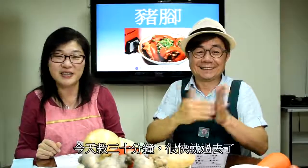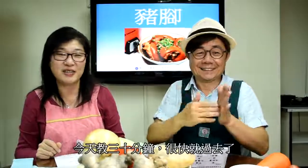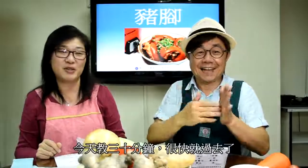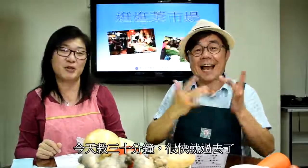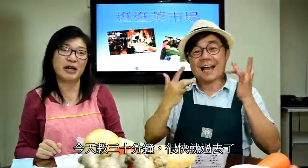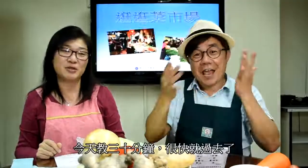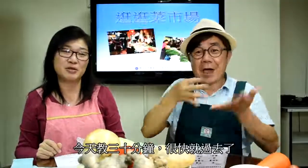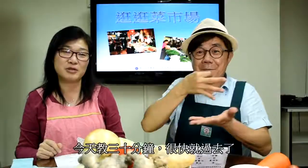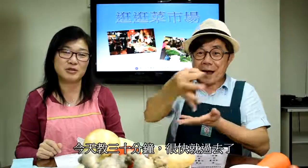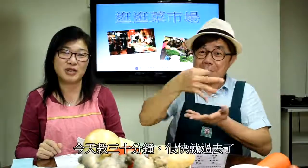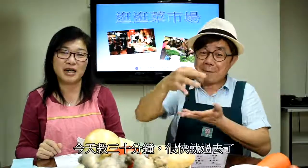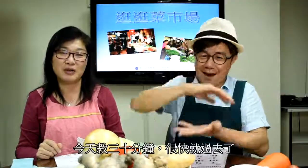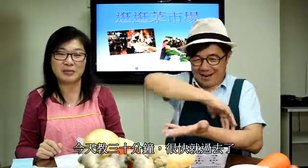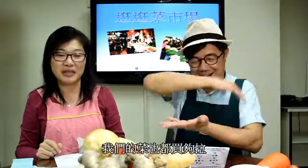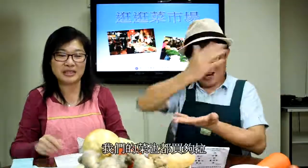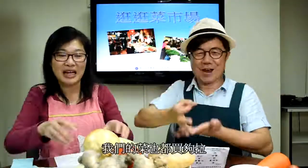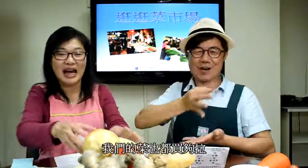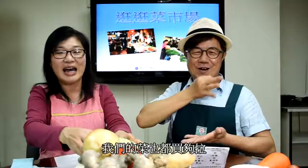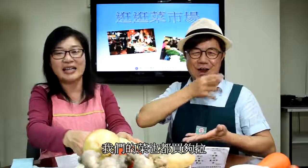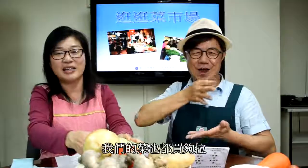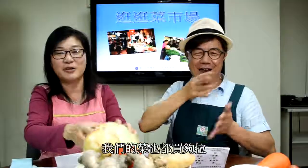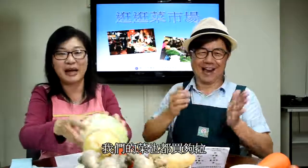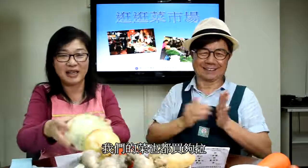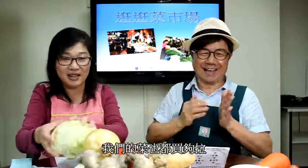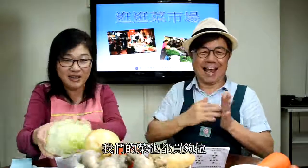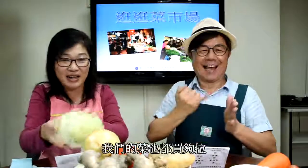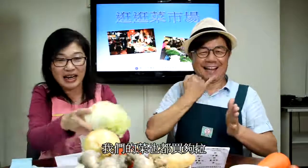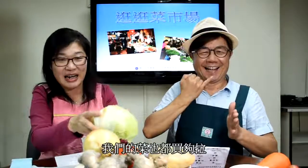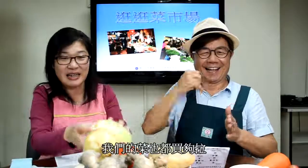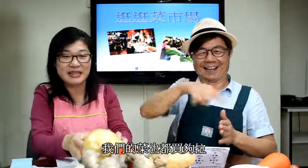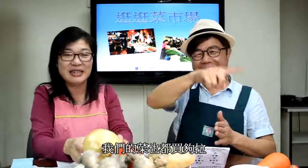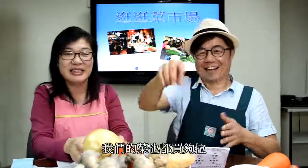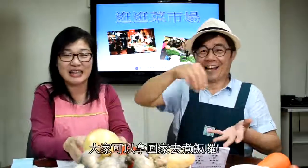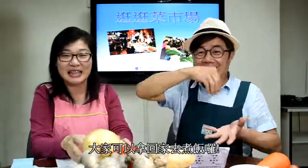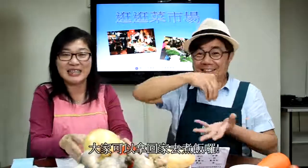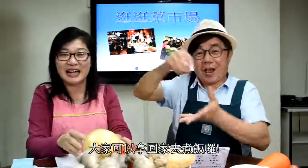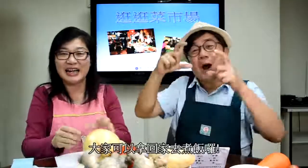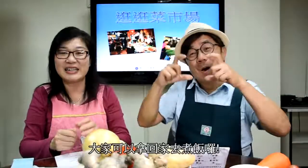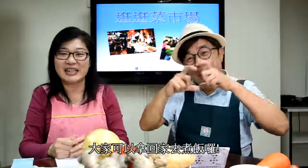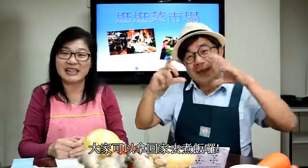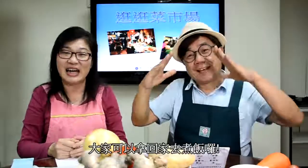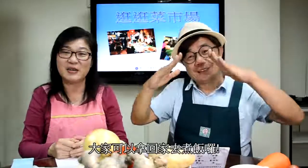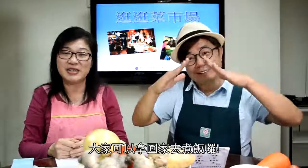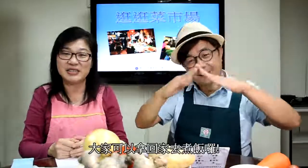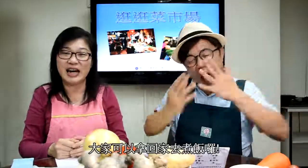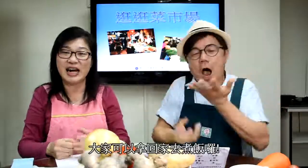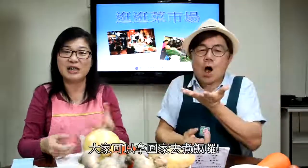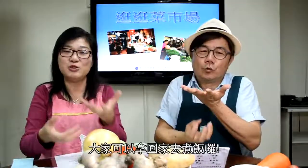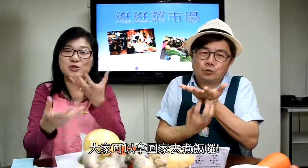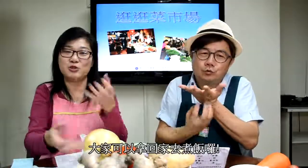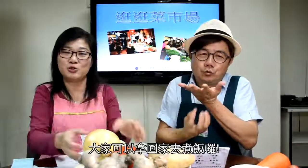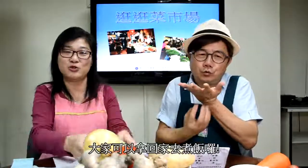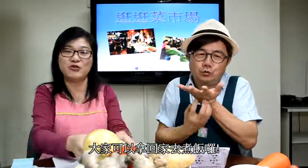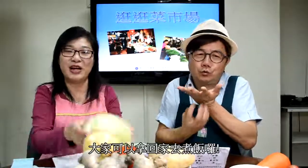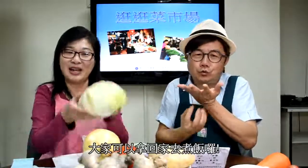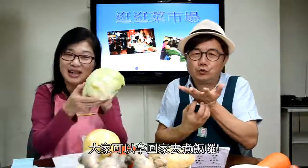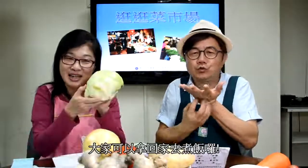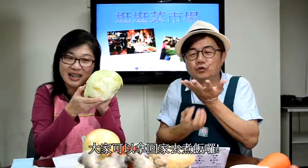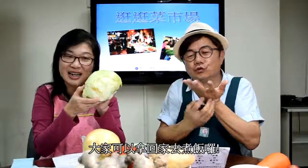很快就过去了，我们的菜也都买够啦，大家可以拿回家去煮饭